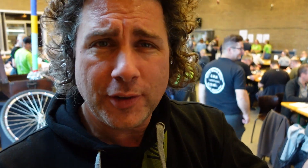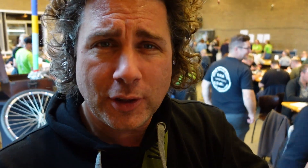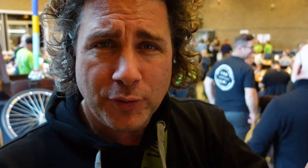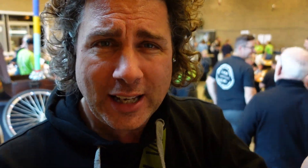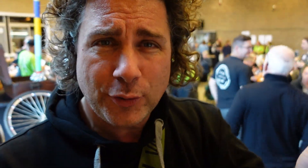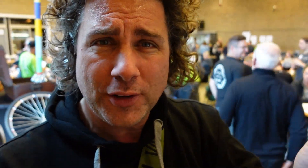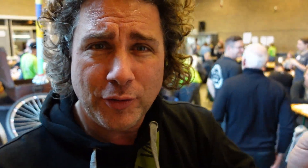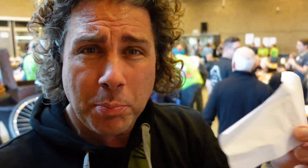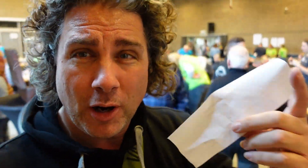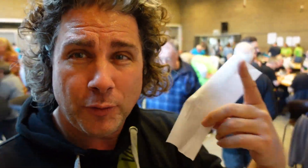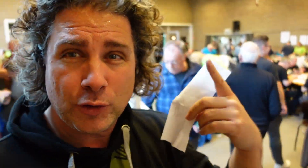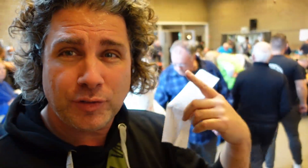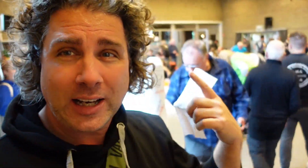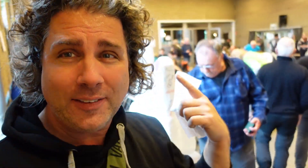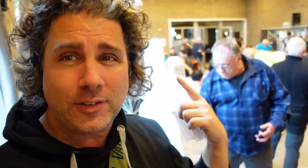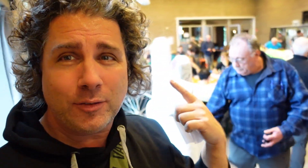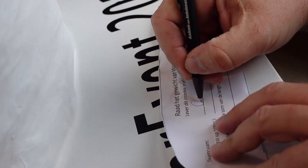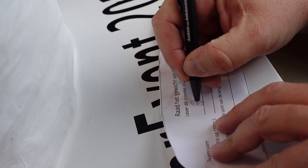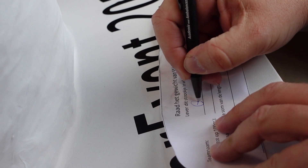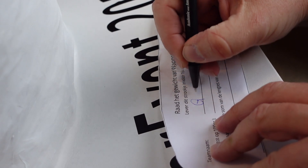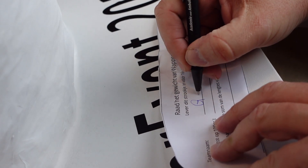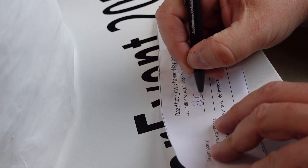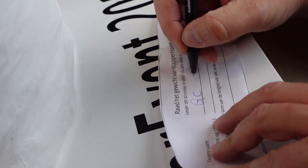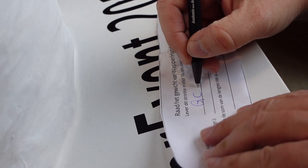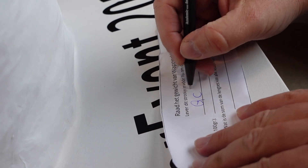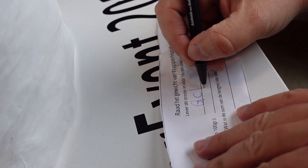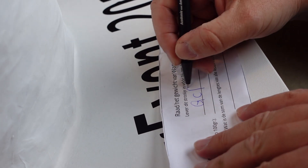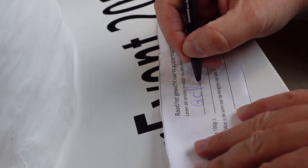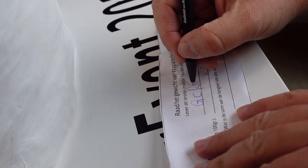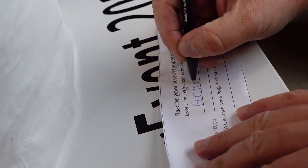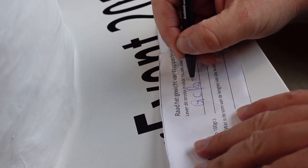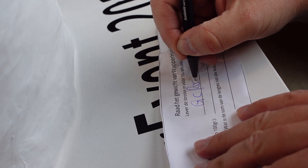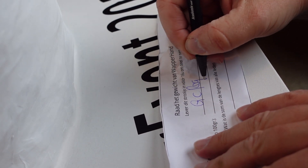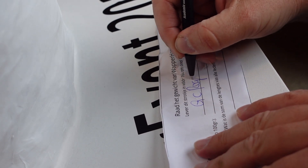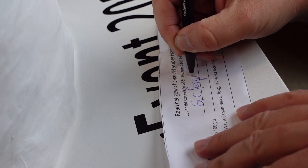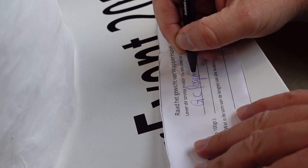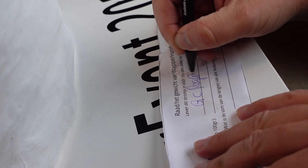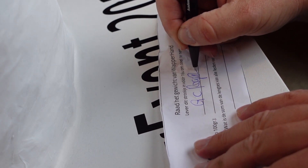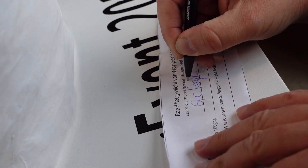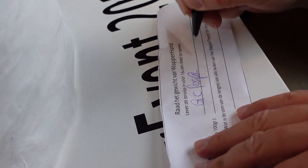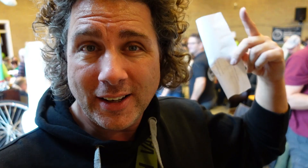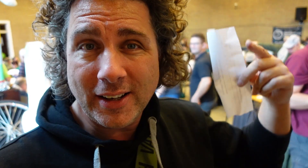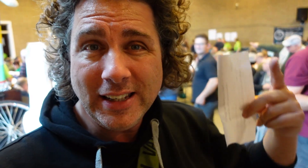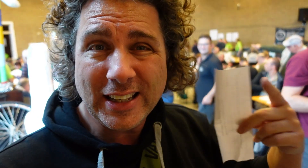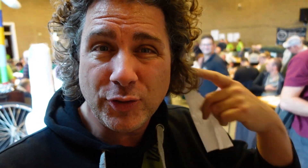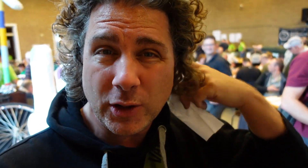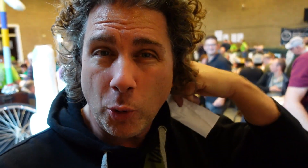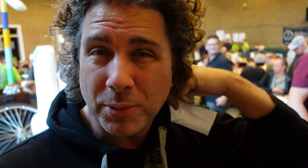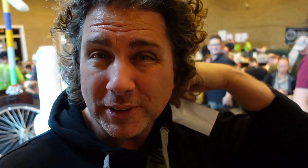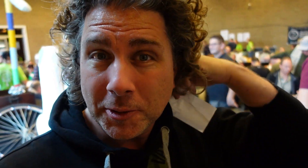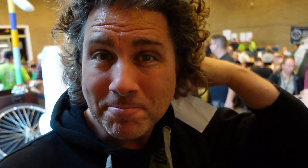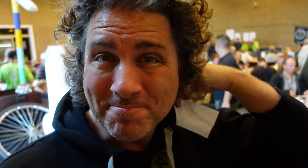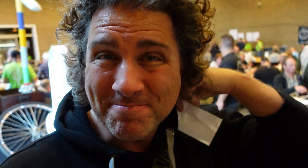Raad het gewicht van de Wapper hand dus Raad het gewicht van de hand hierachter en Lever het strookje in eh hier iets